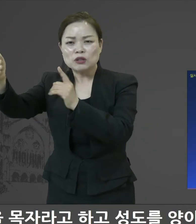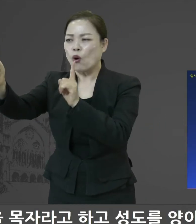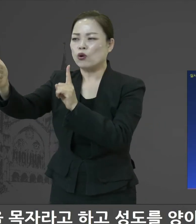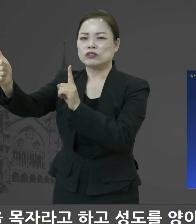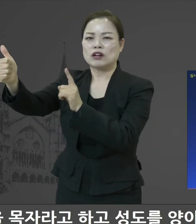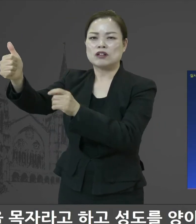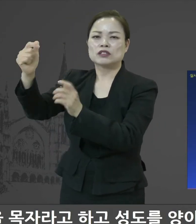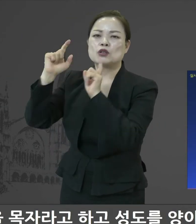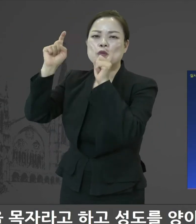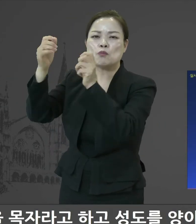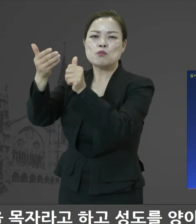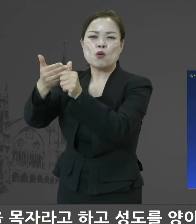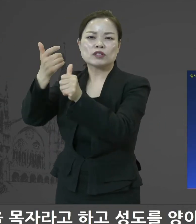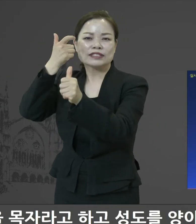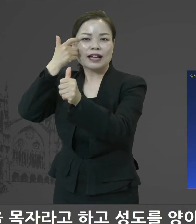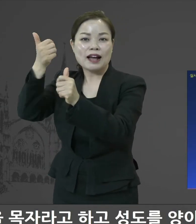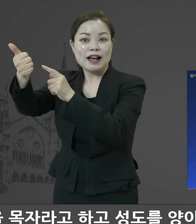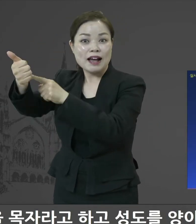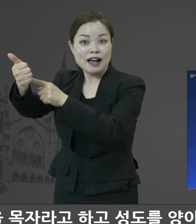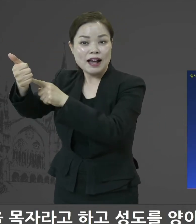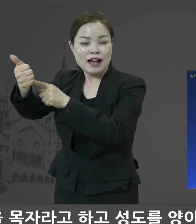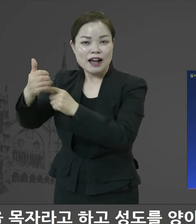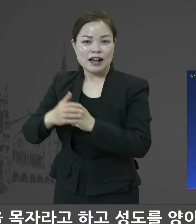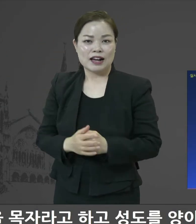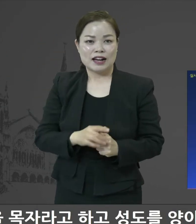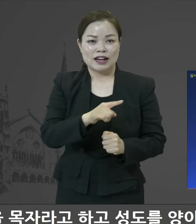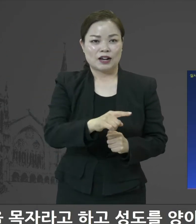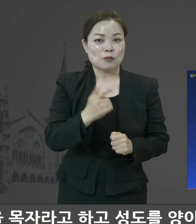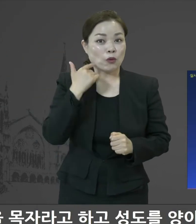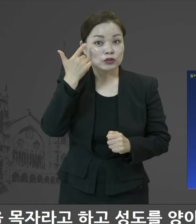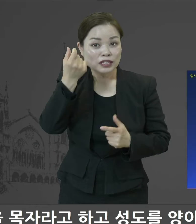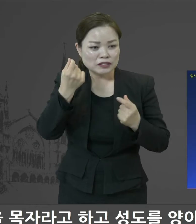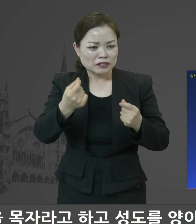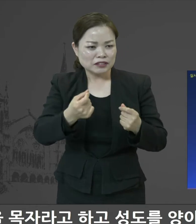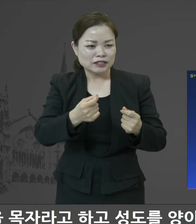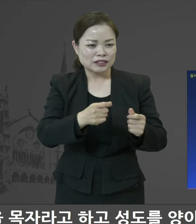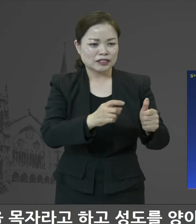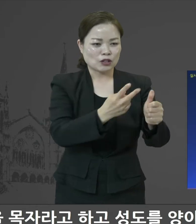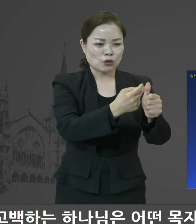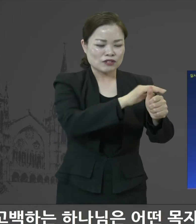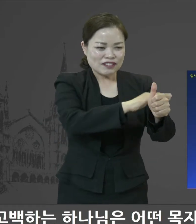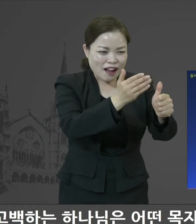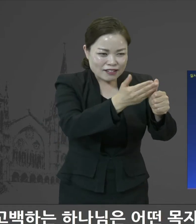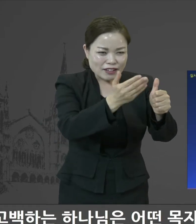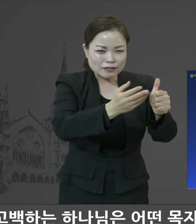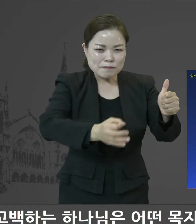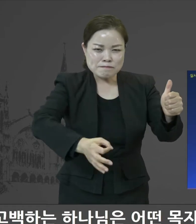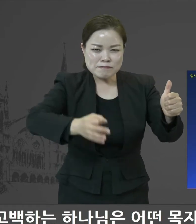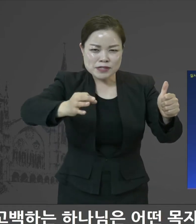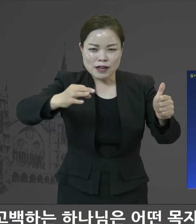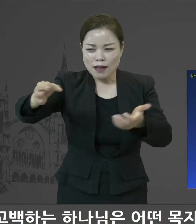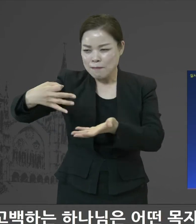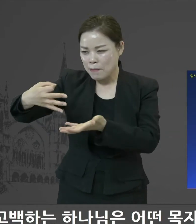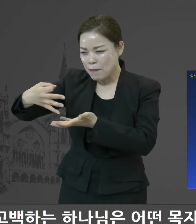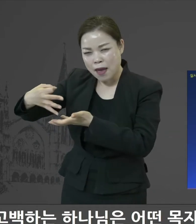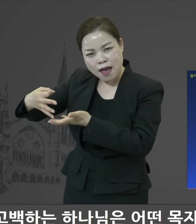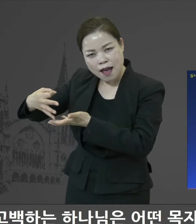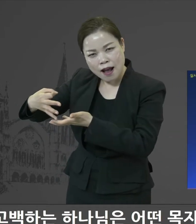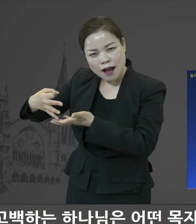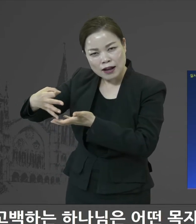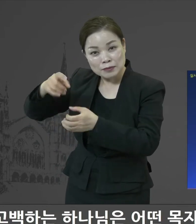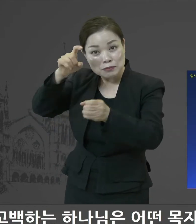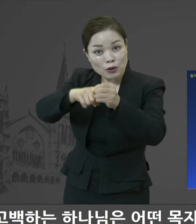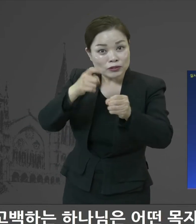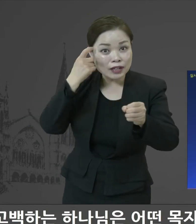어떤 목자이실까요? 저처럼 토끼를 잘 키워서 비싼 값에 팔아 수익을 올리려는 비즈니스맨과